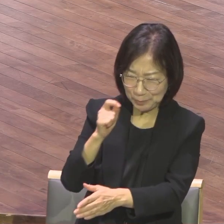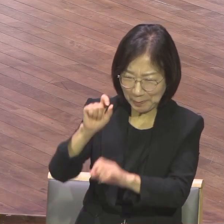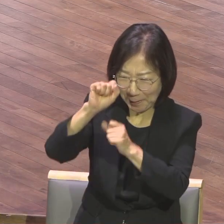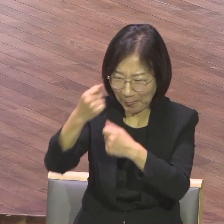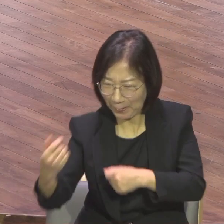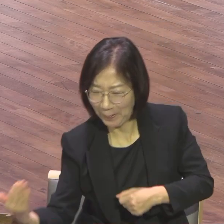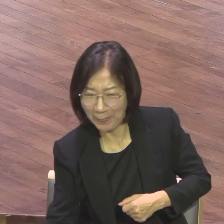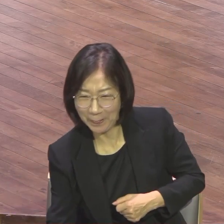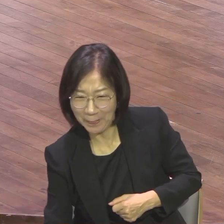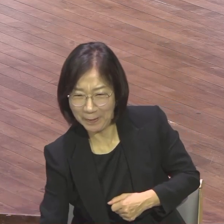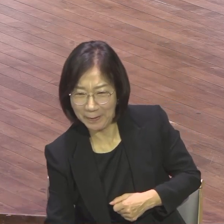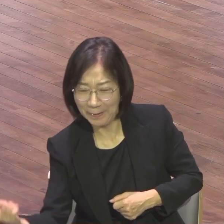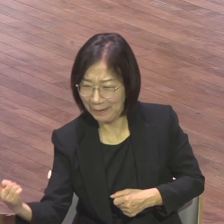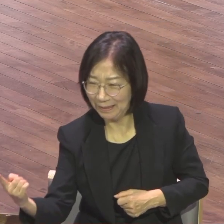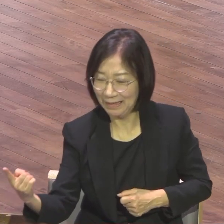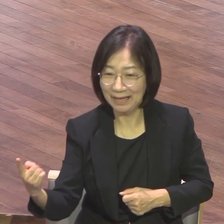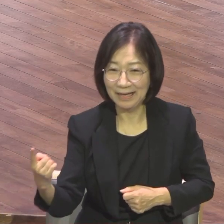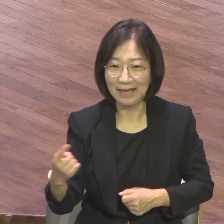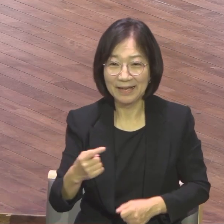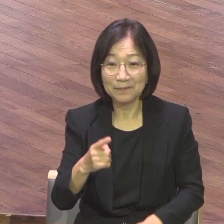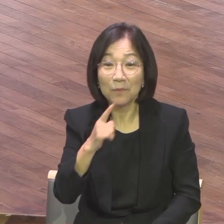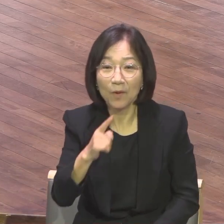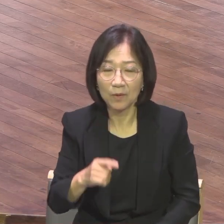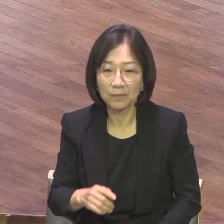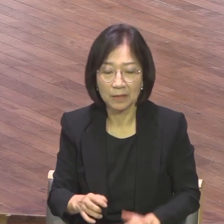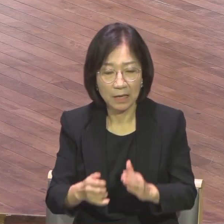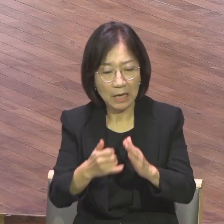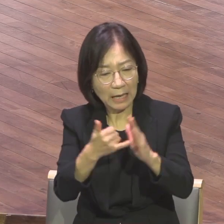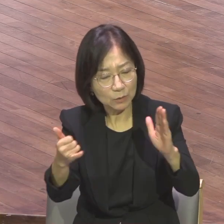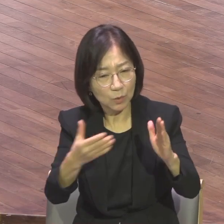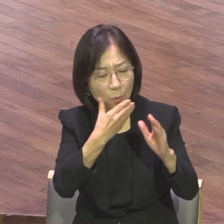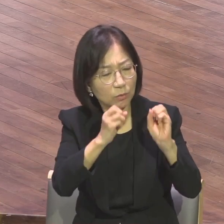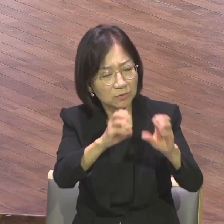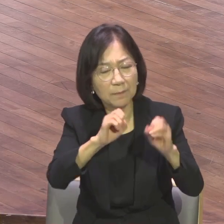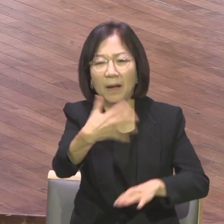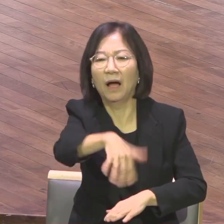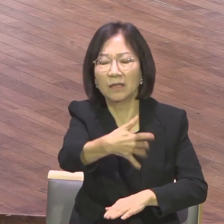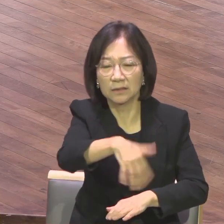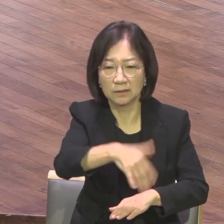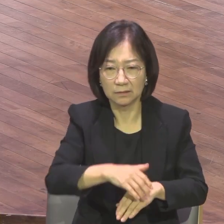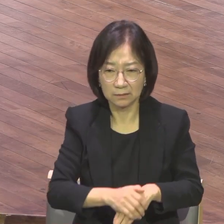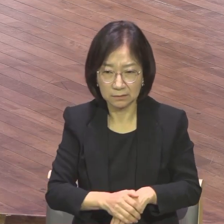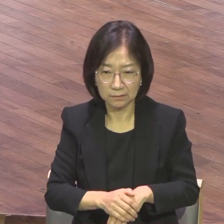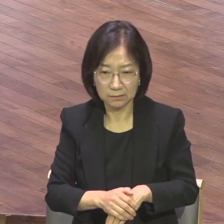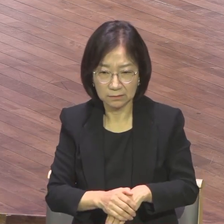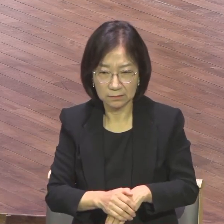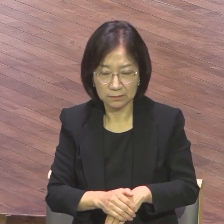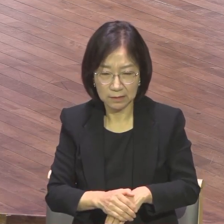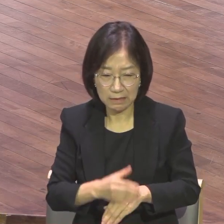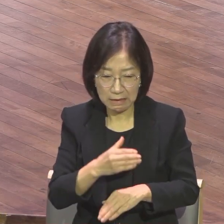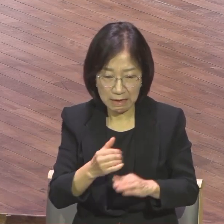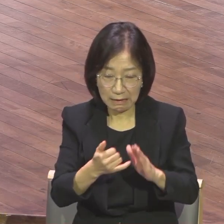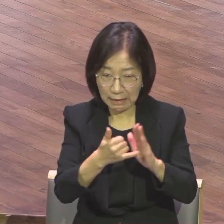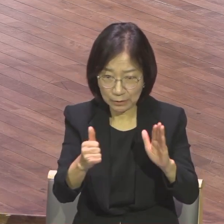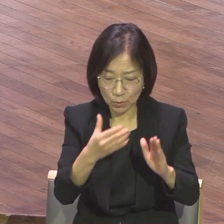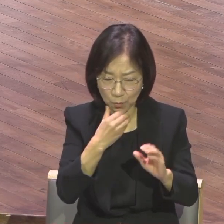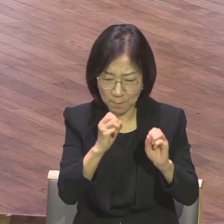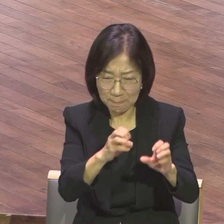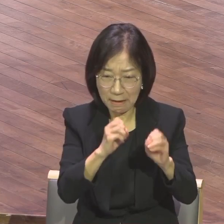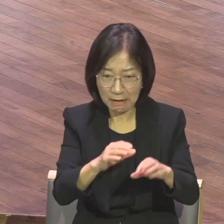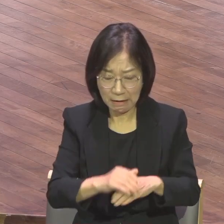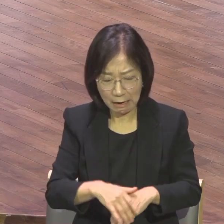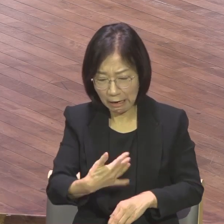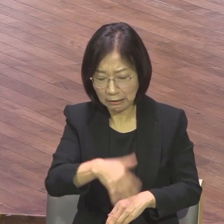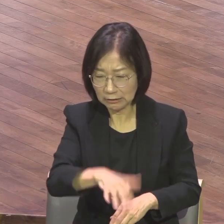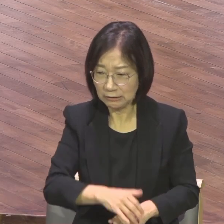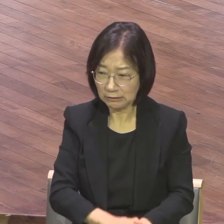아세요? 가족 보고만 안 된 겁니다. 발목 신앙 정말 절대